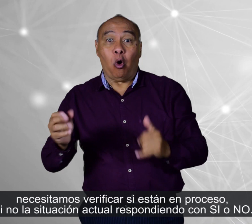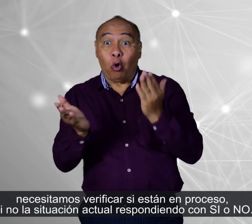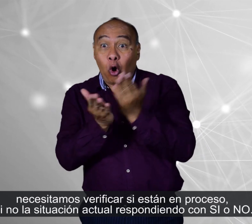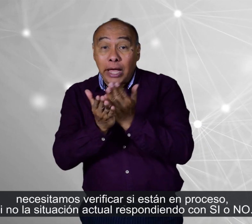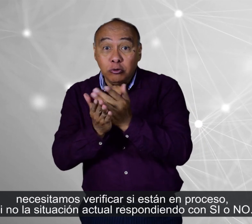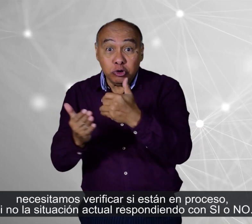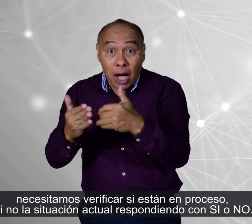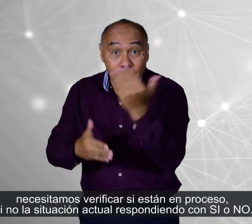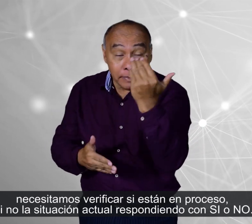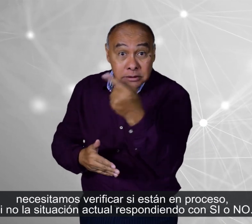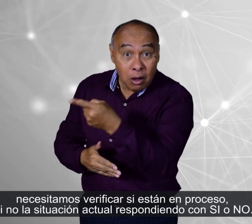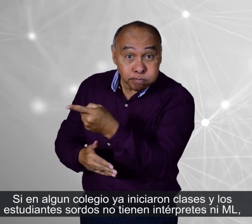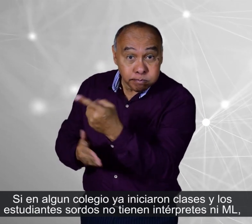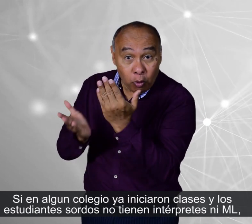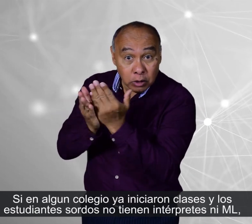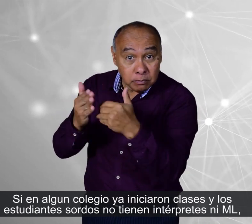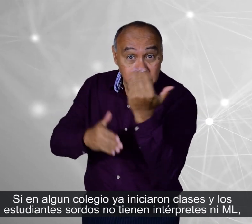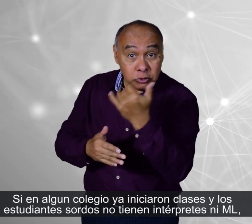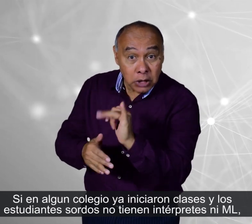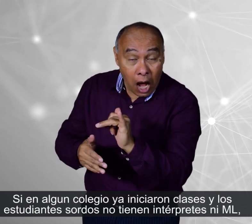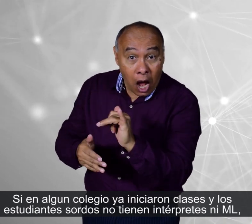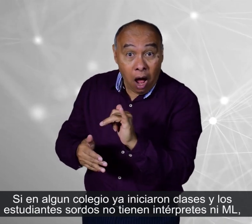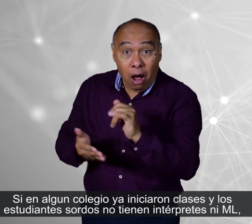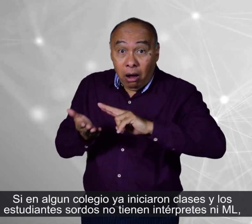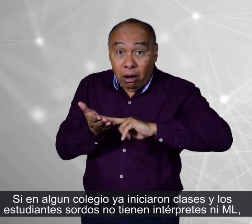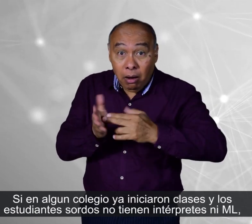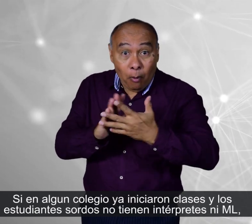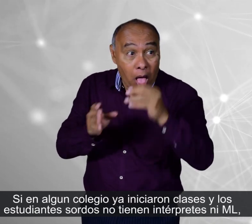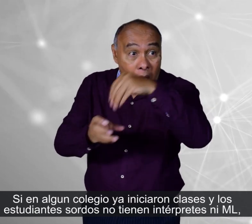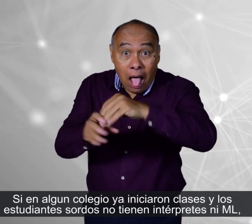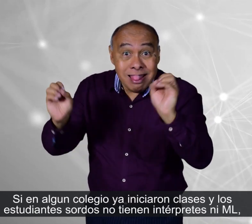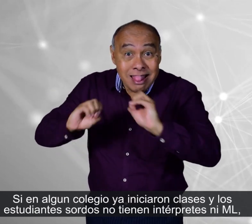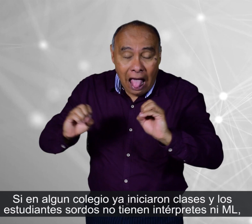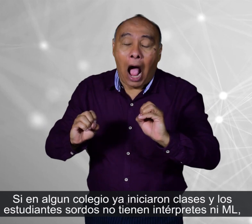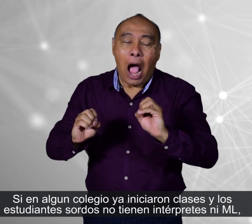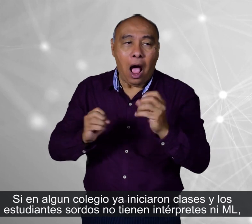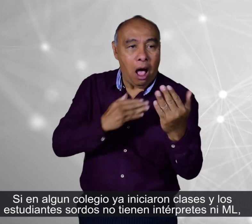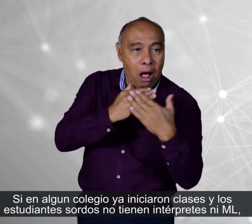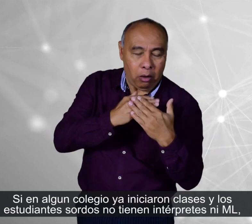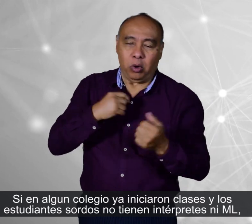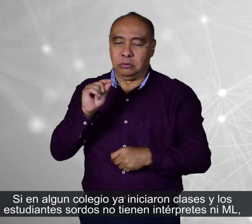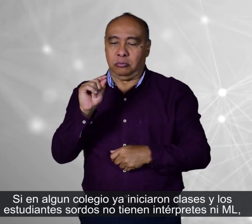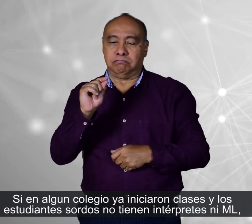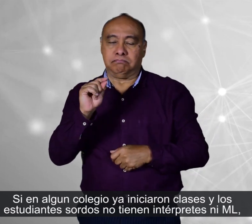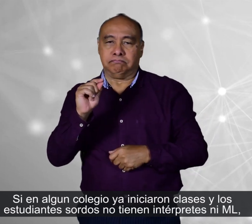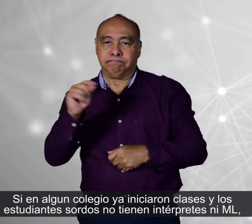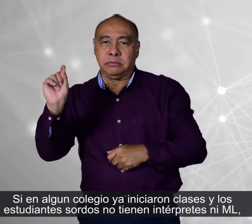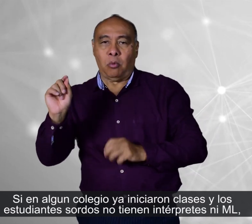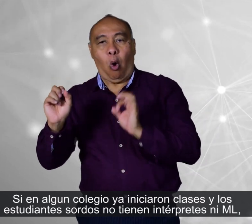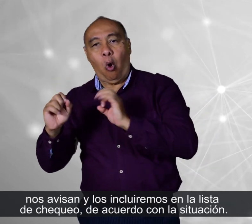actual respondiendo con sí o no. Si en algún colegio ya iniciaron clases y los estudiantes sordos no tienen intérpretes